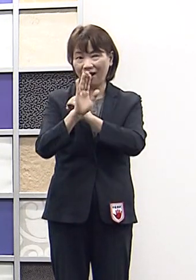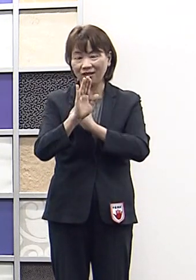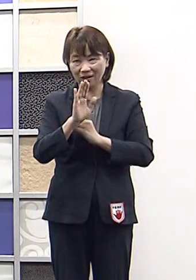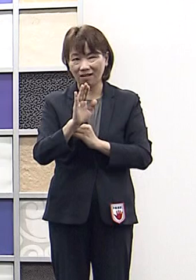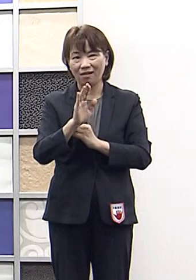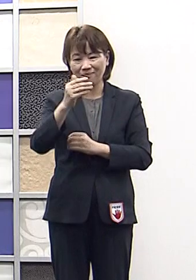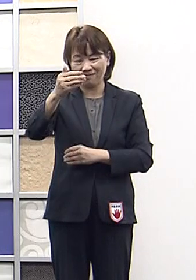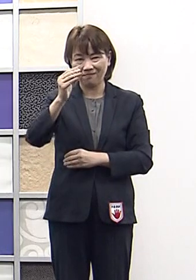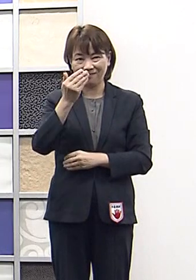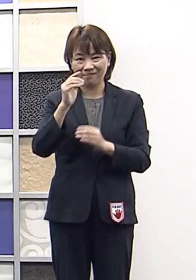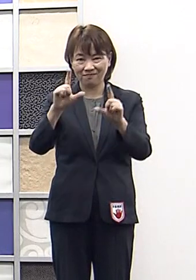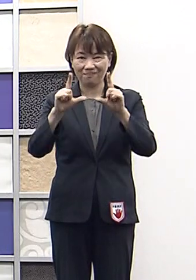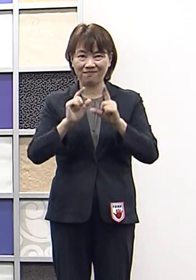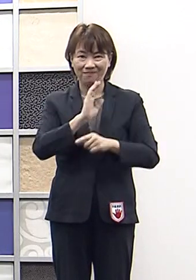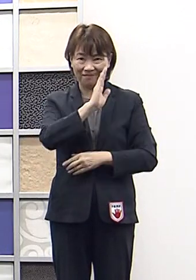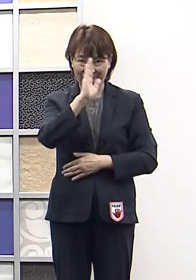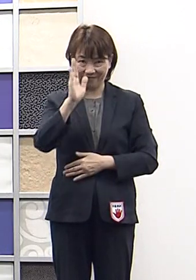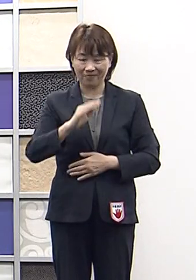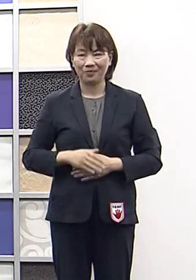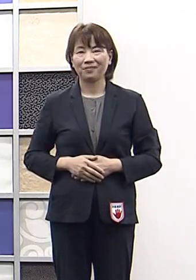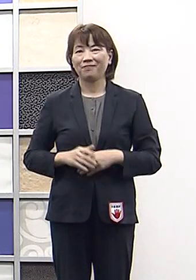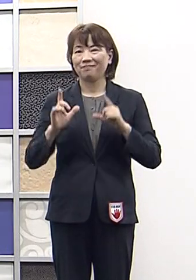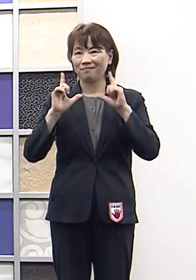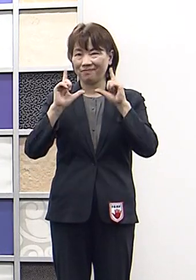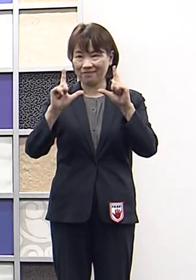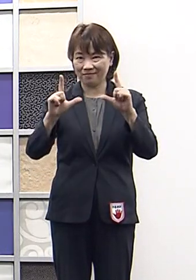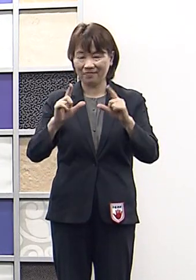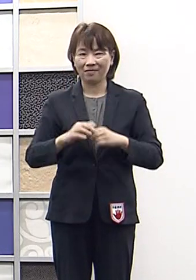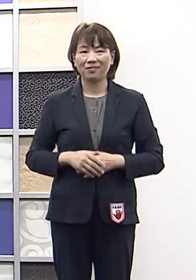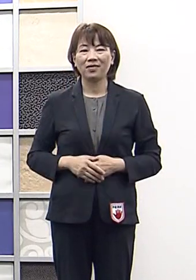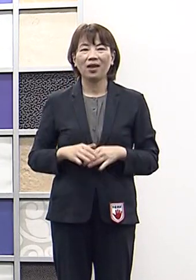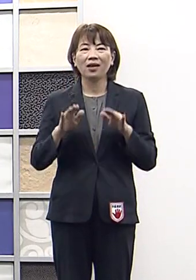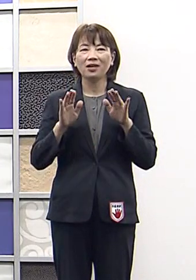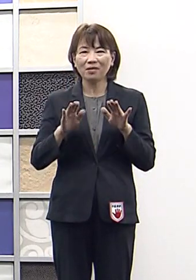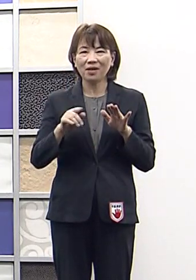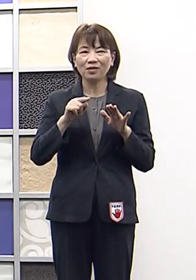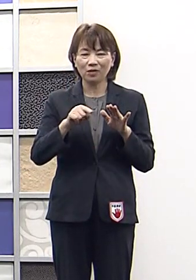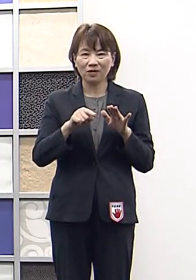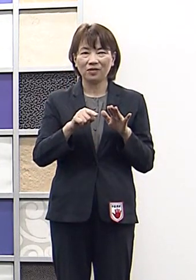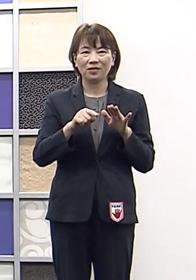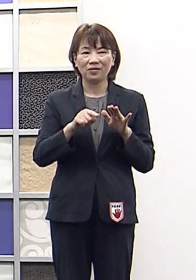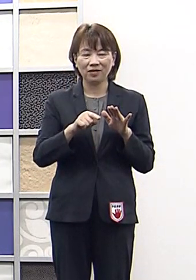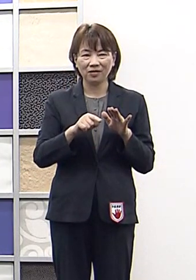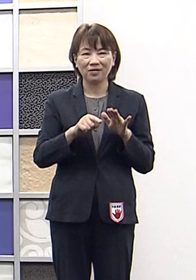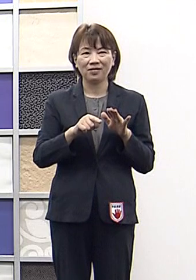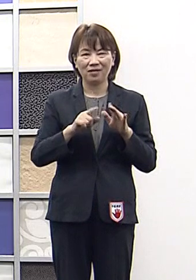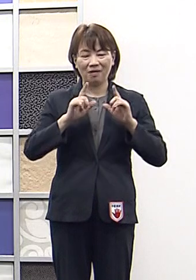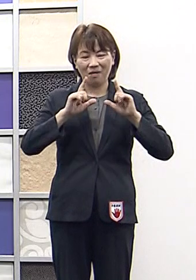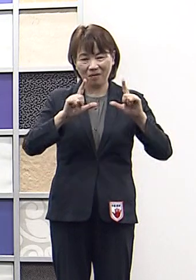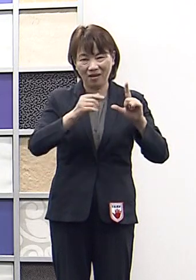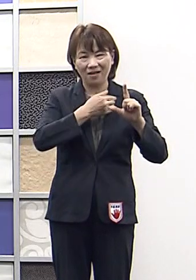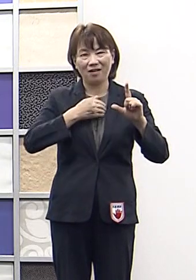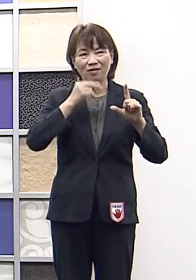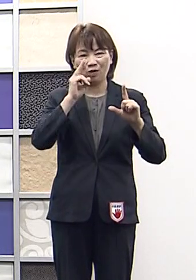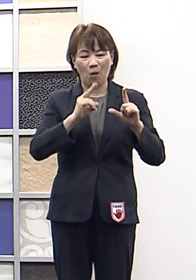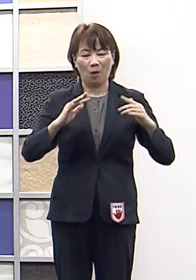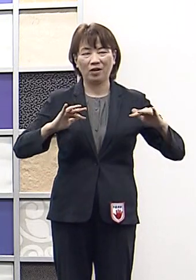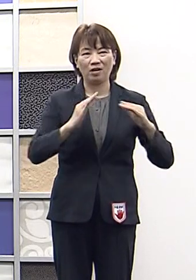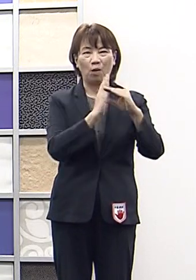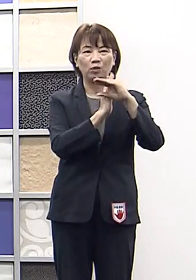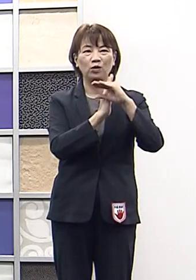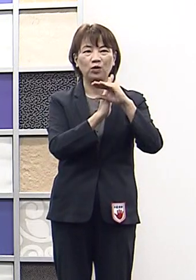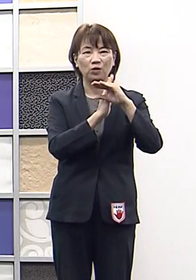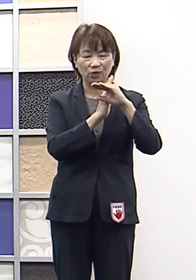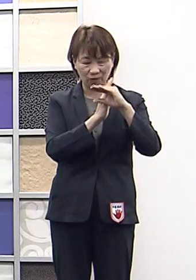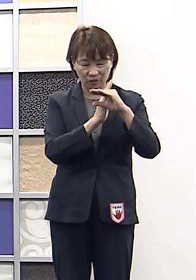せてお伺いしたいと思います。 まあ、まさにそういうものを出すべく今議論と検討している最中ですので、一定の姿が